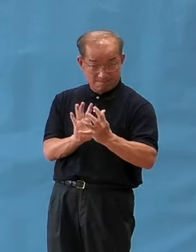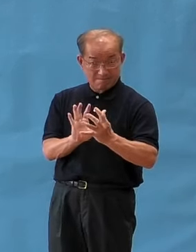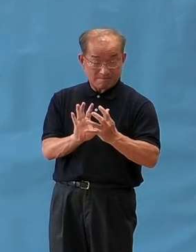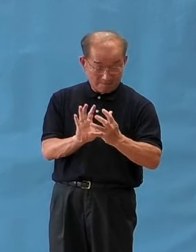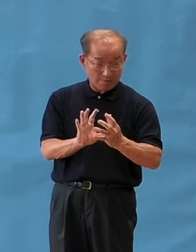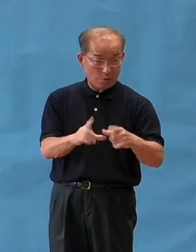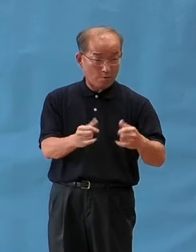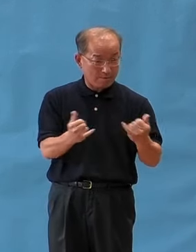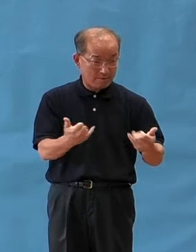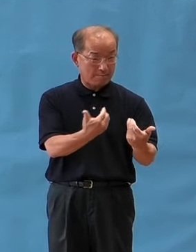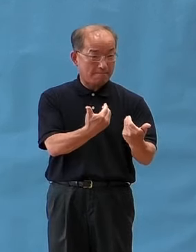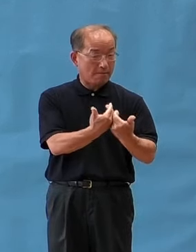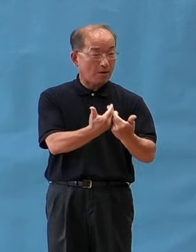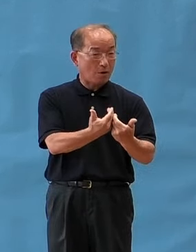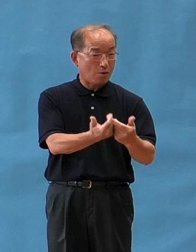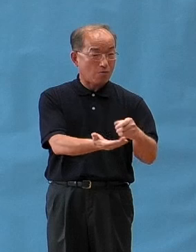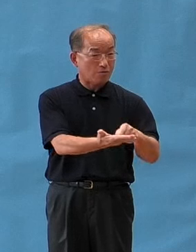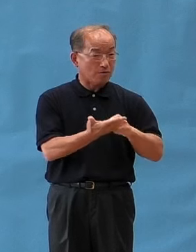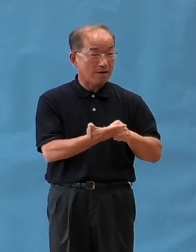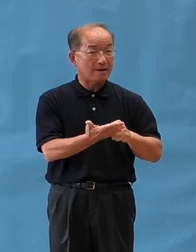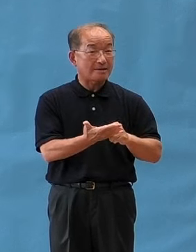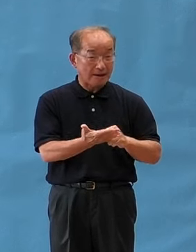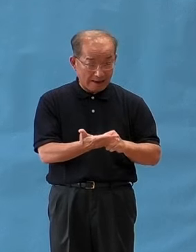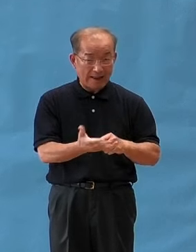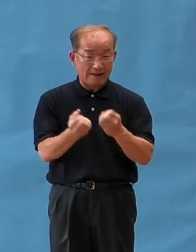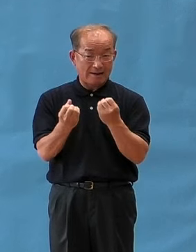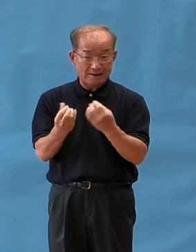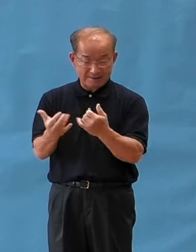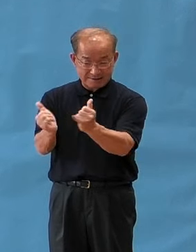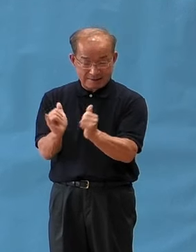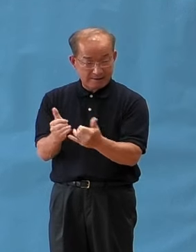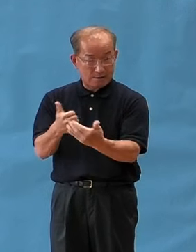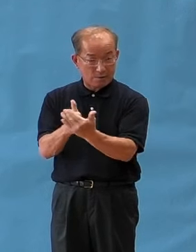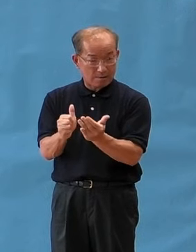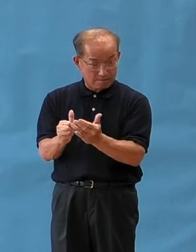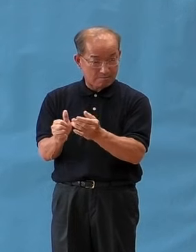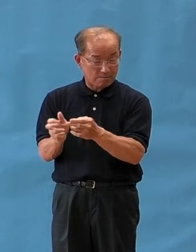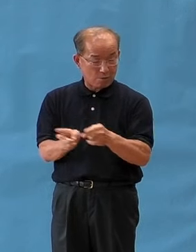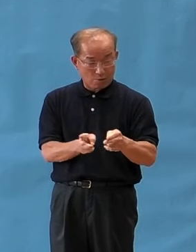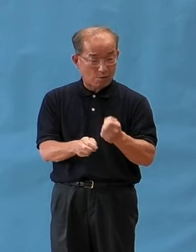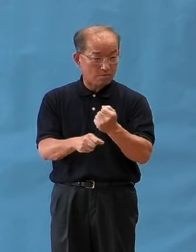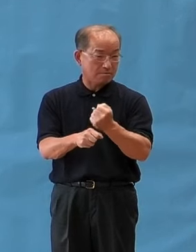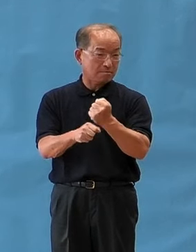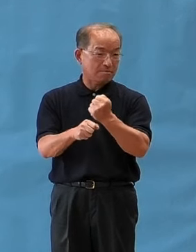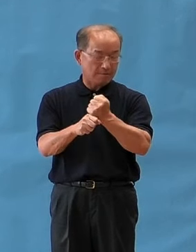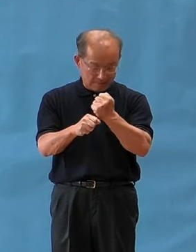ら、ね、その新しい社会保険料財源を作って、